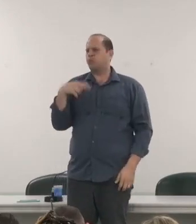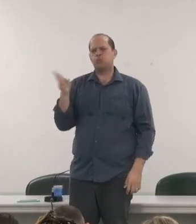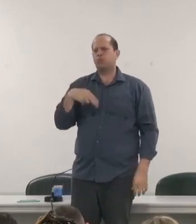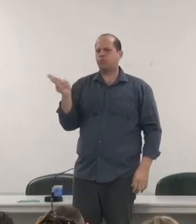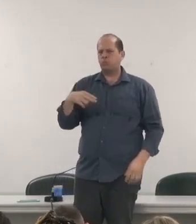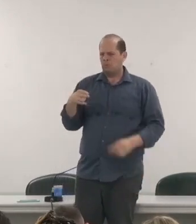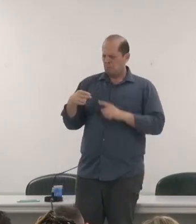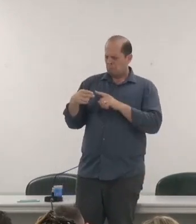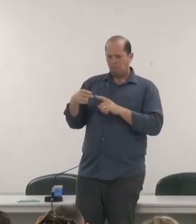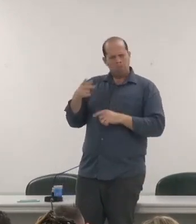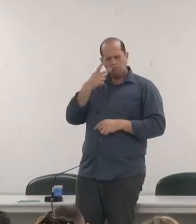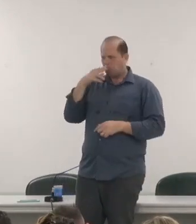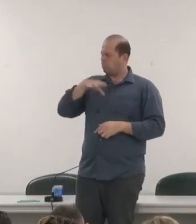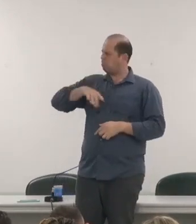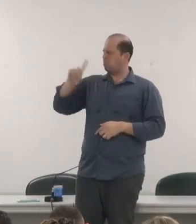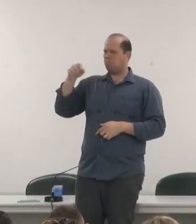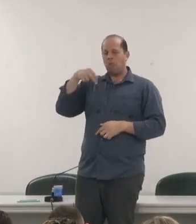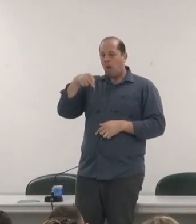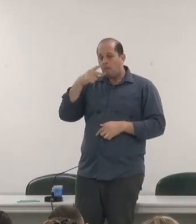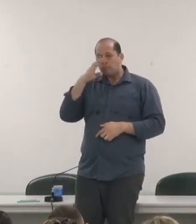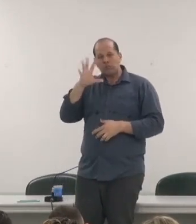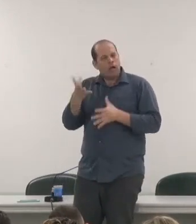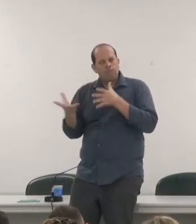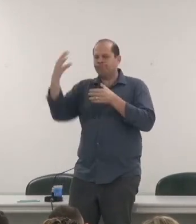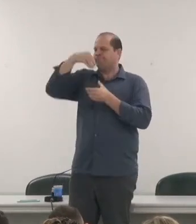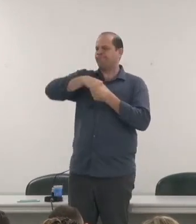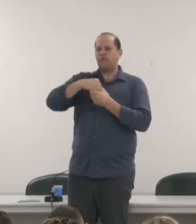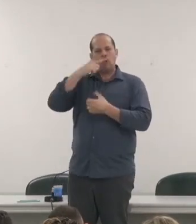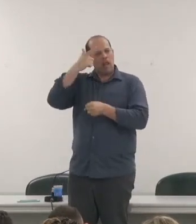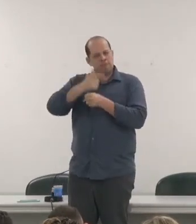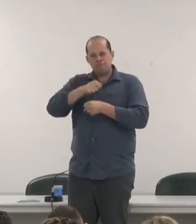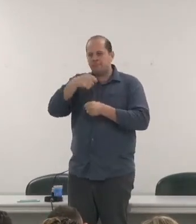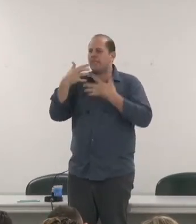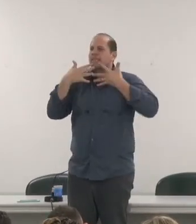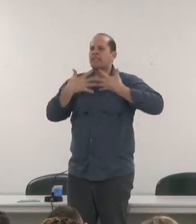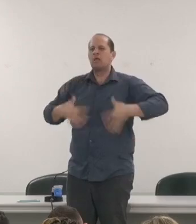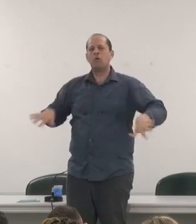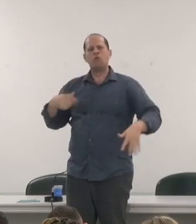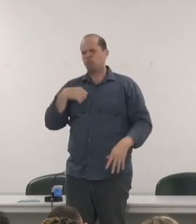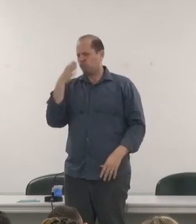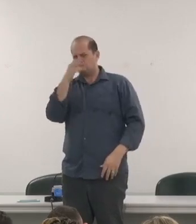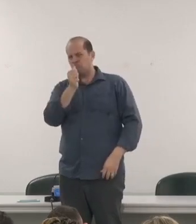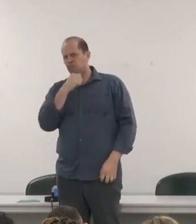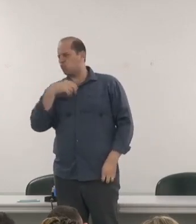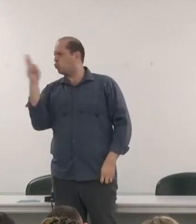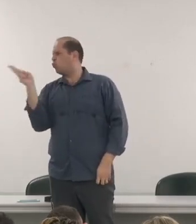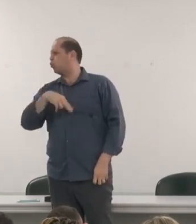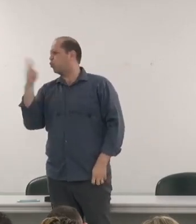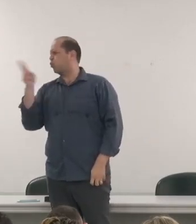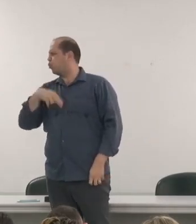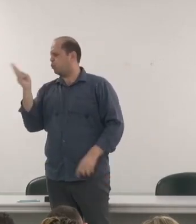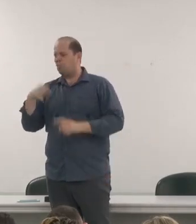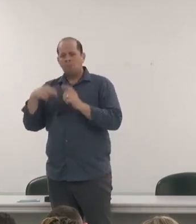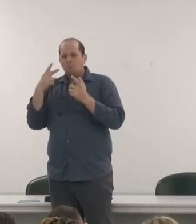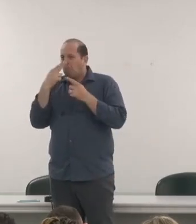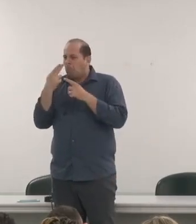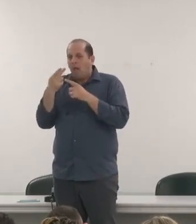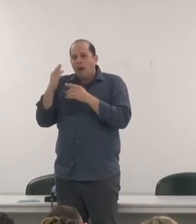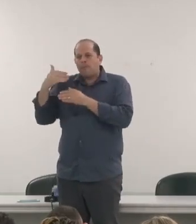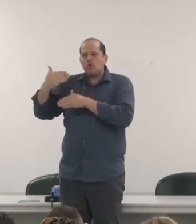de nunca. Esse é o sinal que a gente usa atualmente, com a mão em N, mexendo para cima e para baixo. Mas é um empréstimo linguístico que